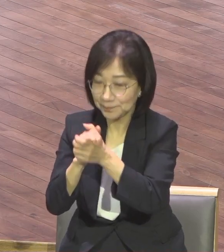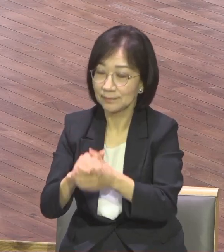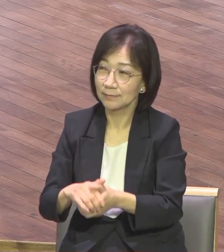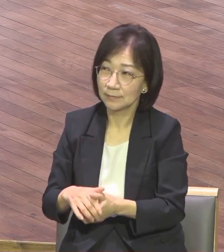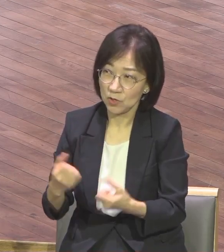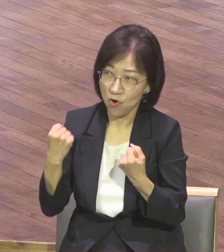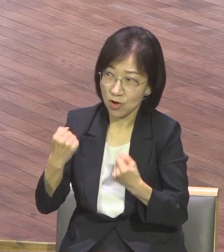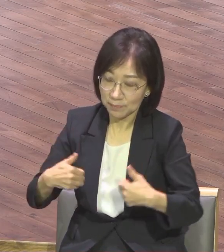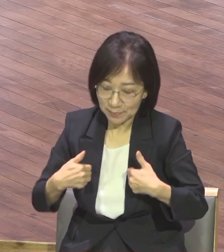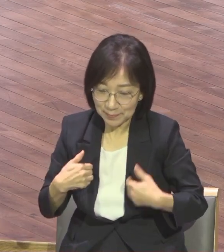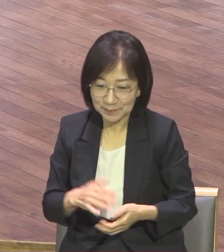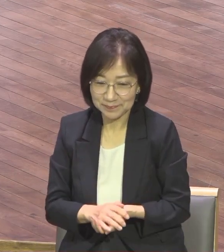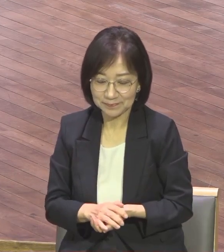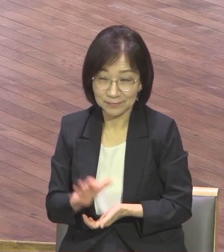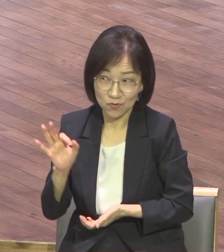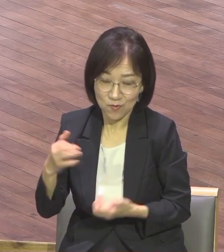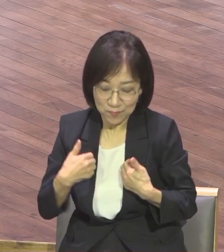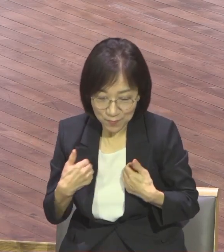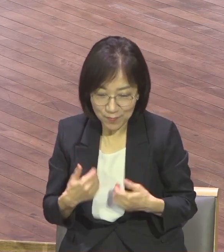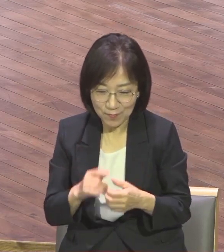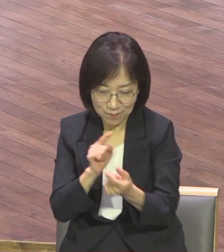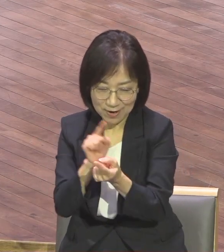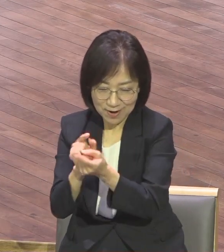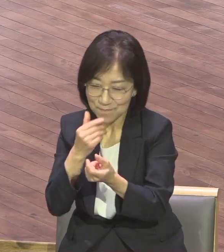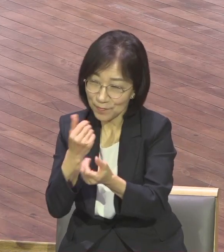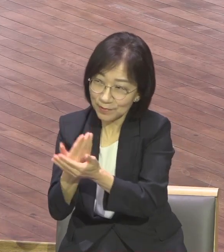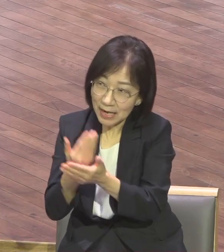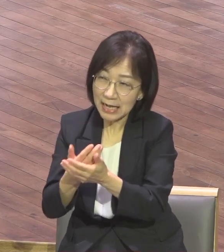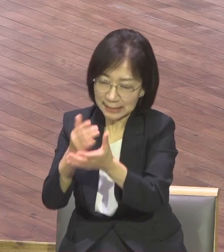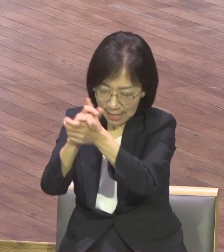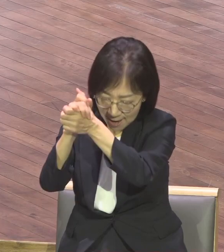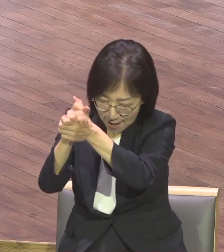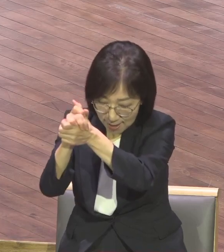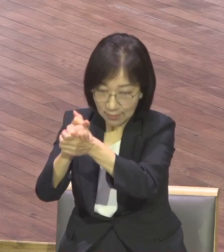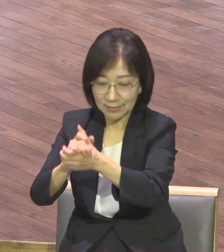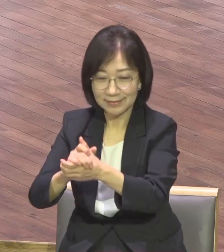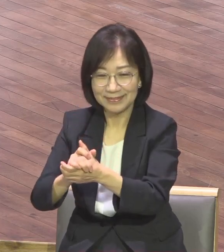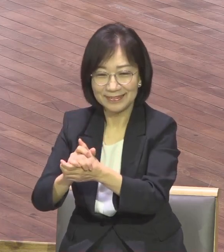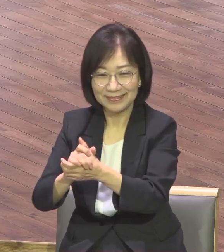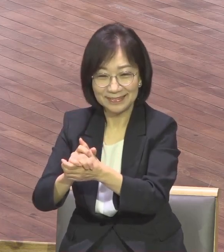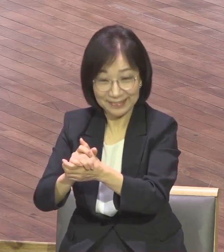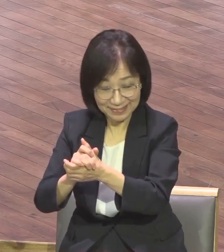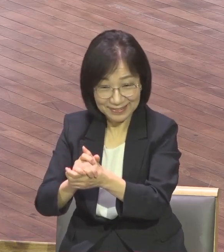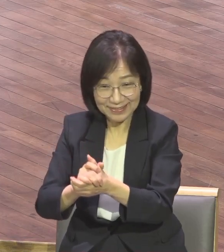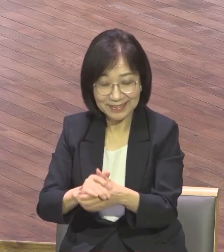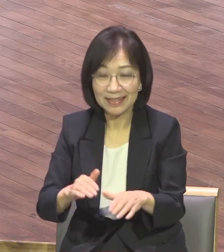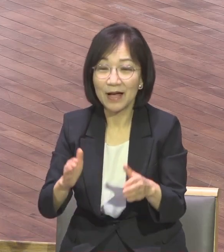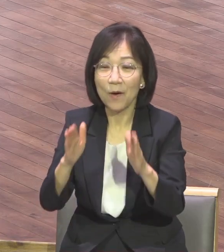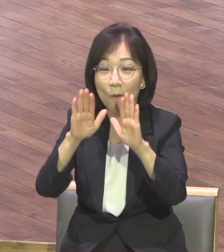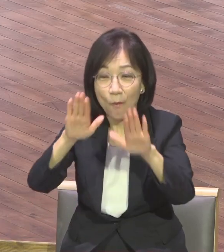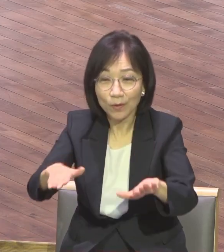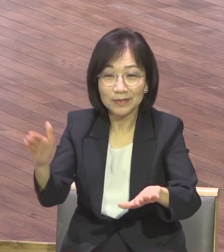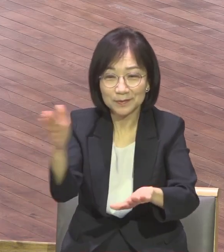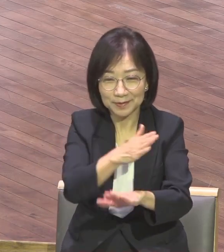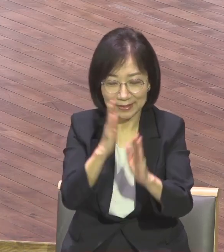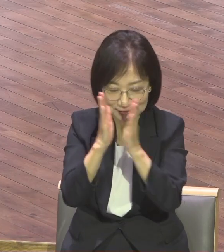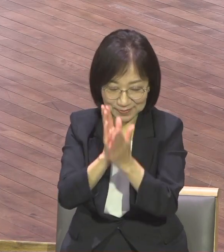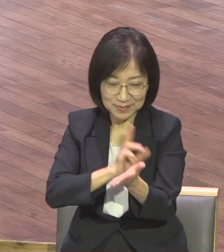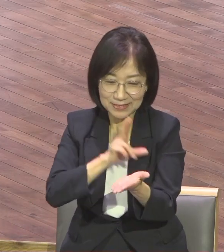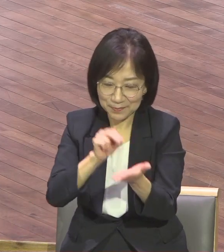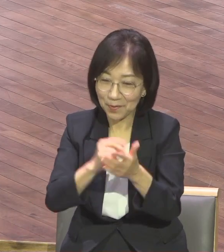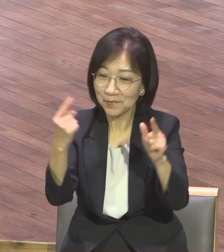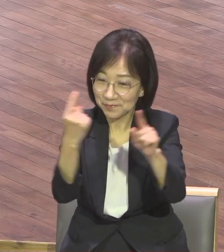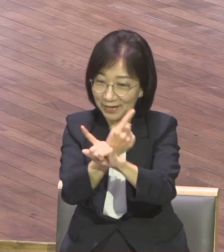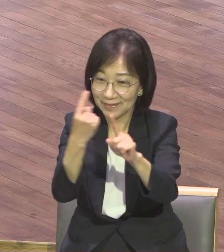물질도 주어야 되고 사람도 붙여줘야 되고 다 들어있는 거예요. 그 속에 오늘부터 기도 제목 바꿔보시기